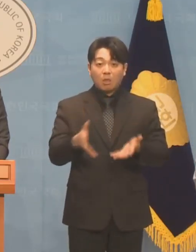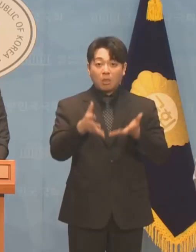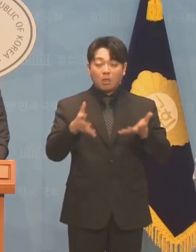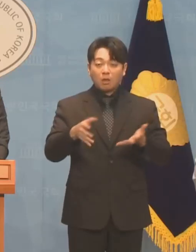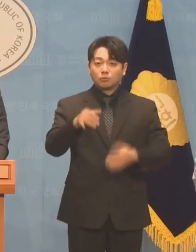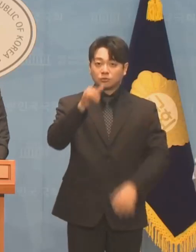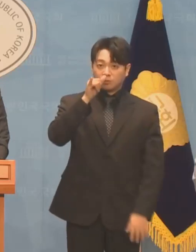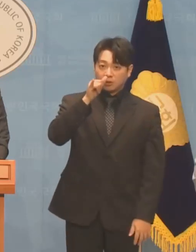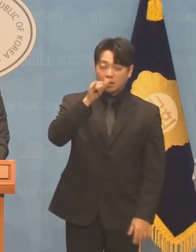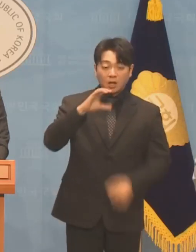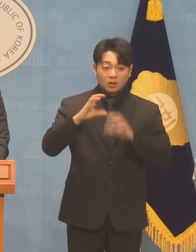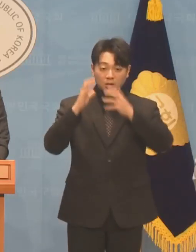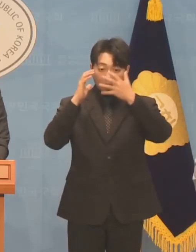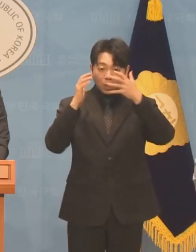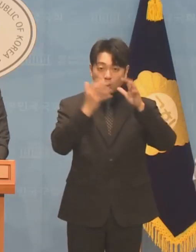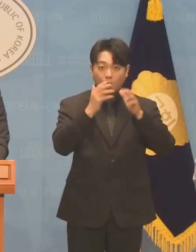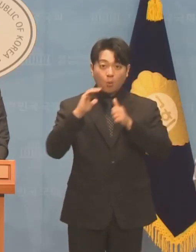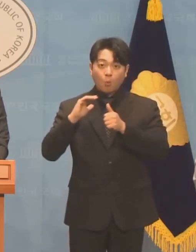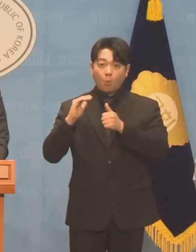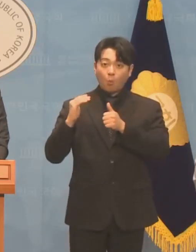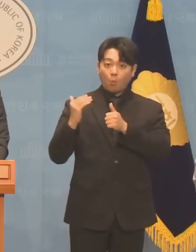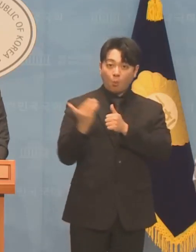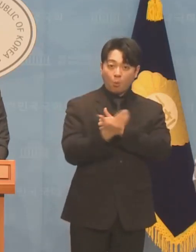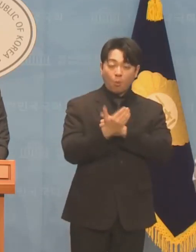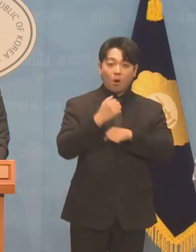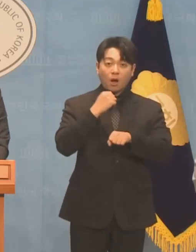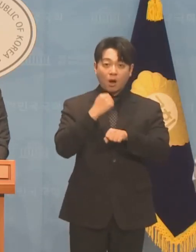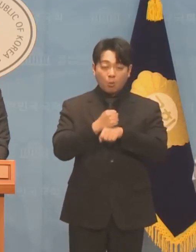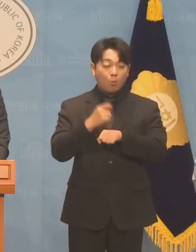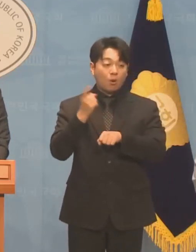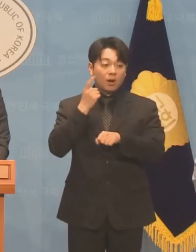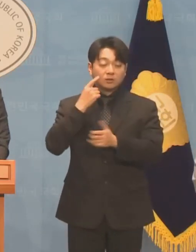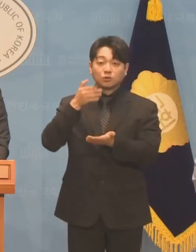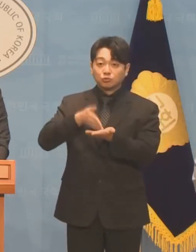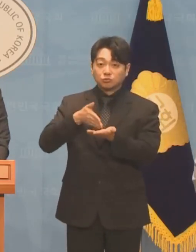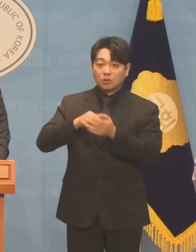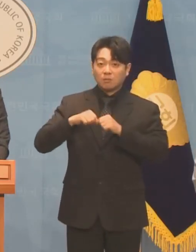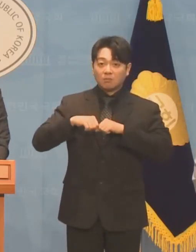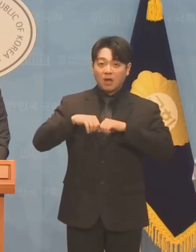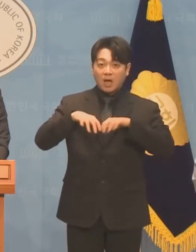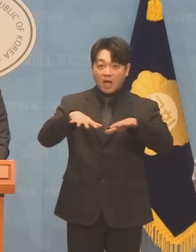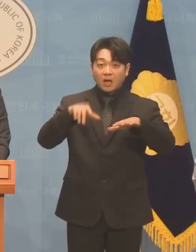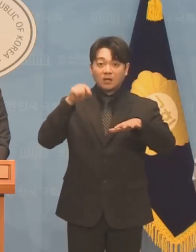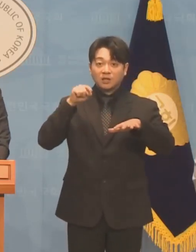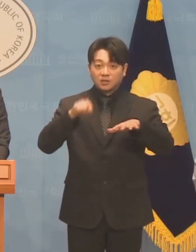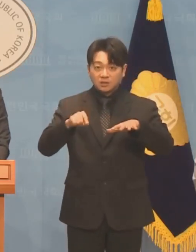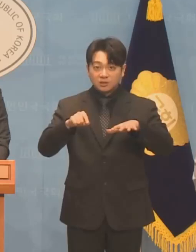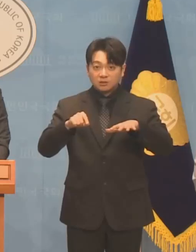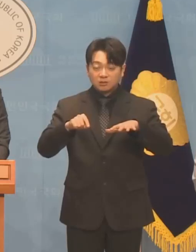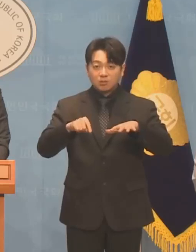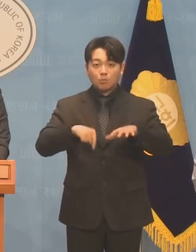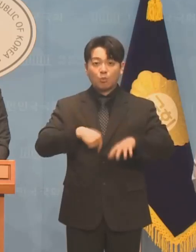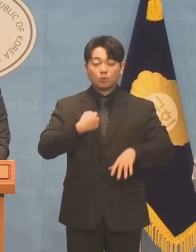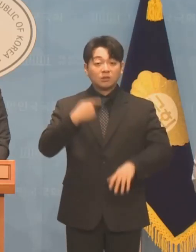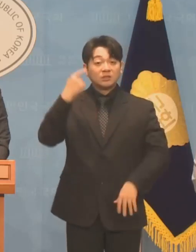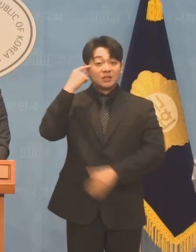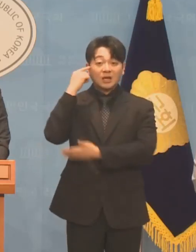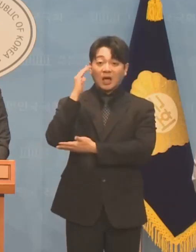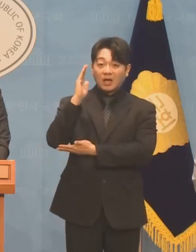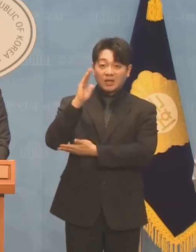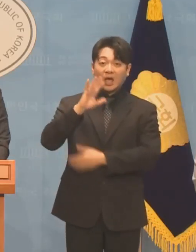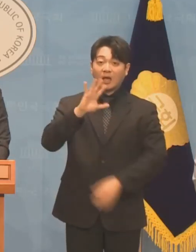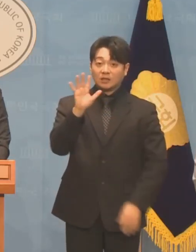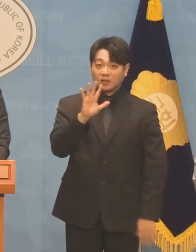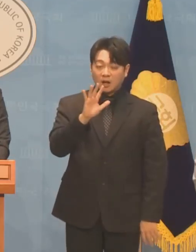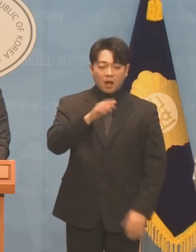내란을 옹호하거나 선전하는 가짜뉴스를 퍼나르는 행위는 단순한 의견 표명을 넘어 심각한 법적 문제로도